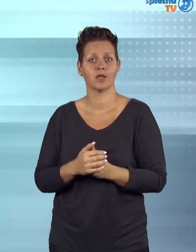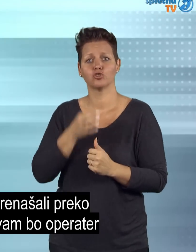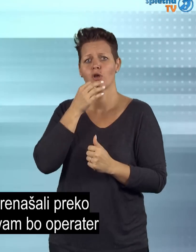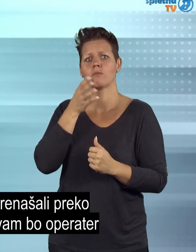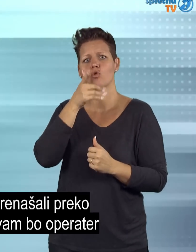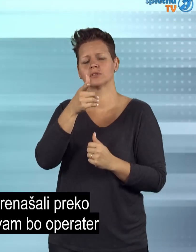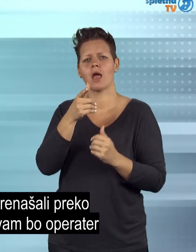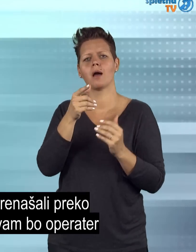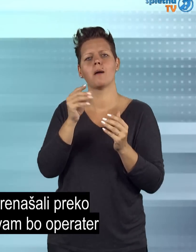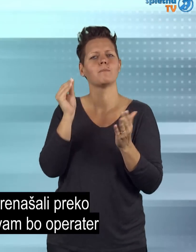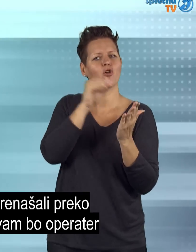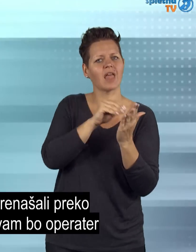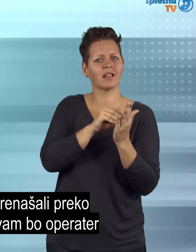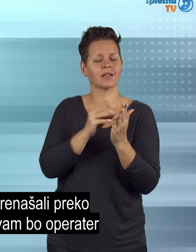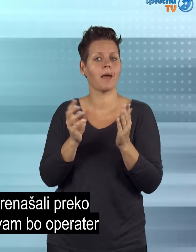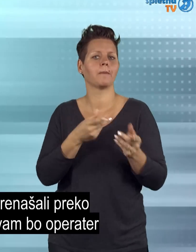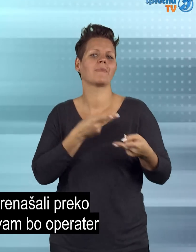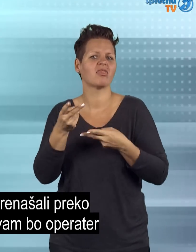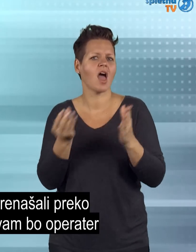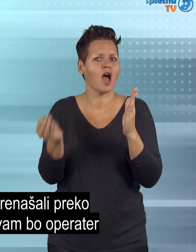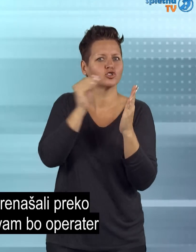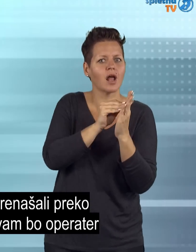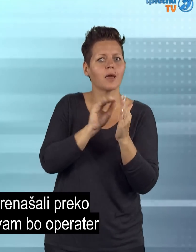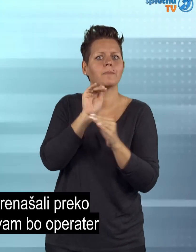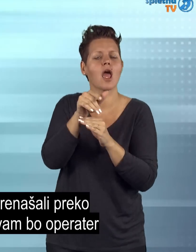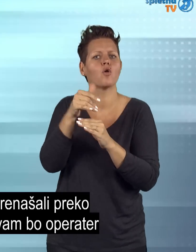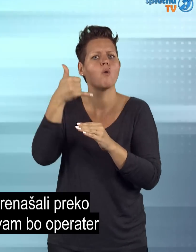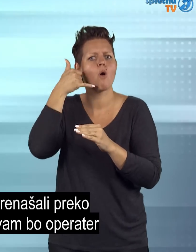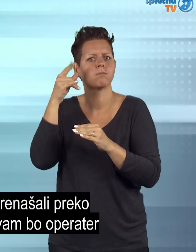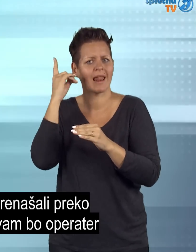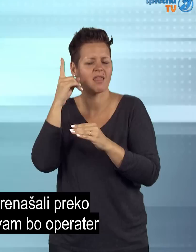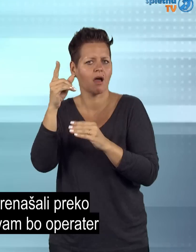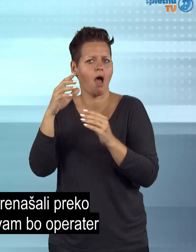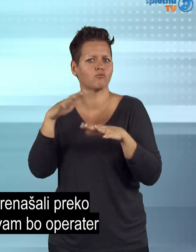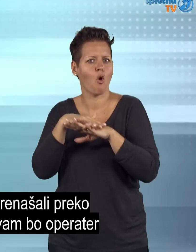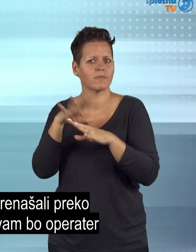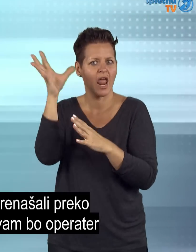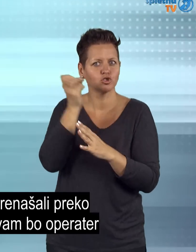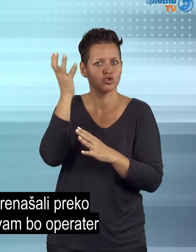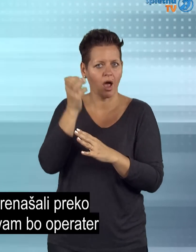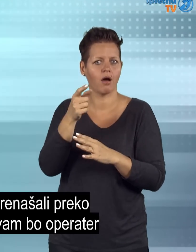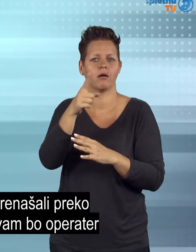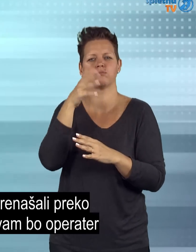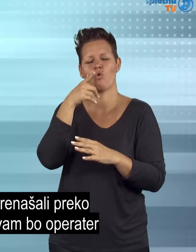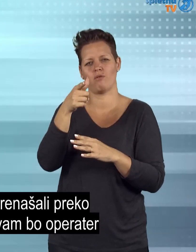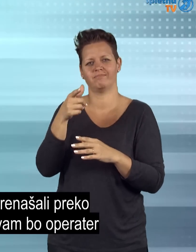Če boste podatke prenašali preko mobilnega omrežja, vam bo operater prenos podatkov obračunal v skladu s